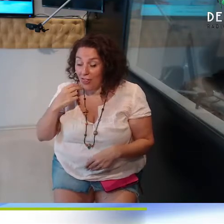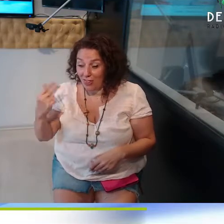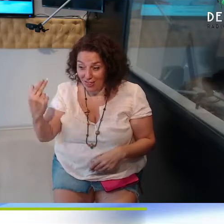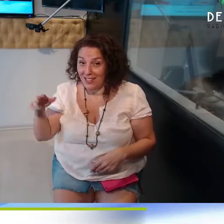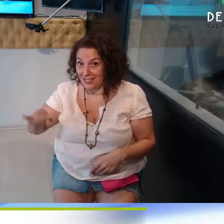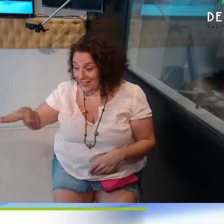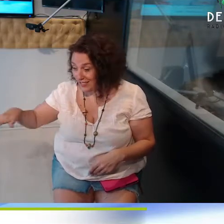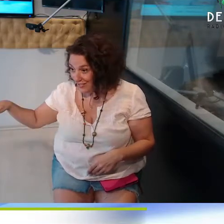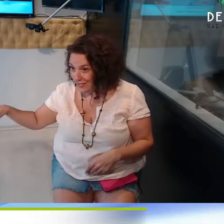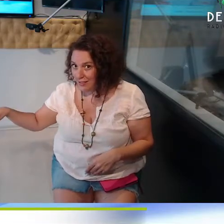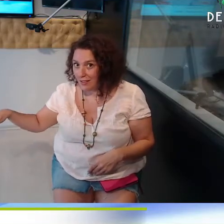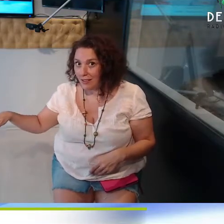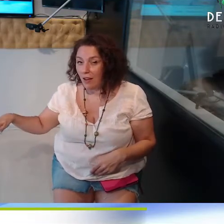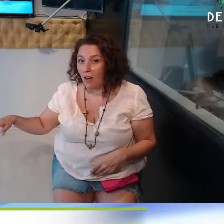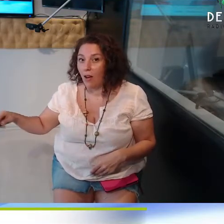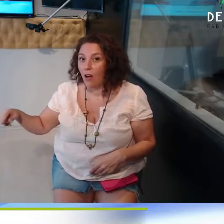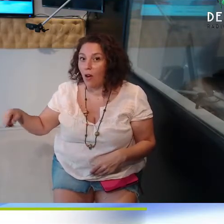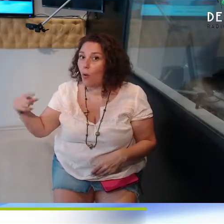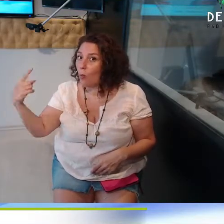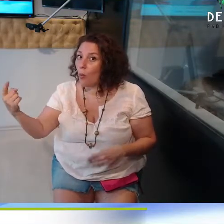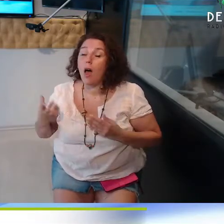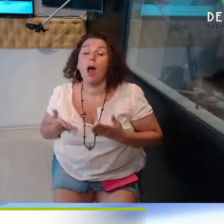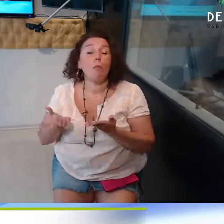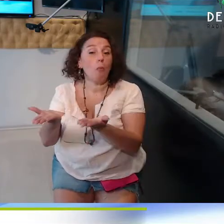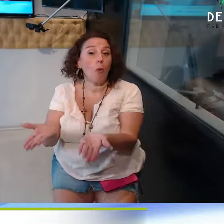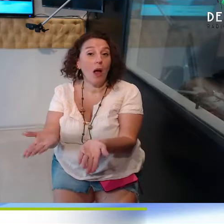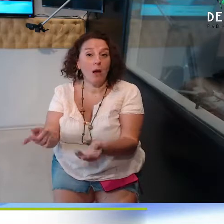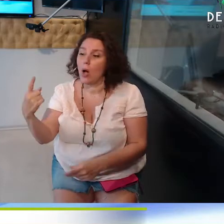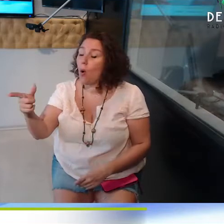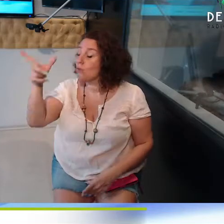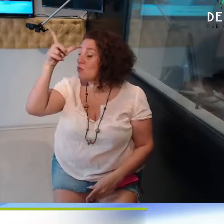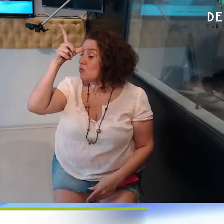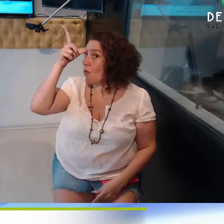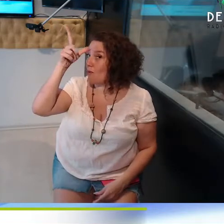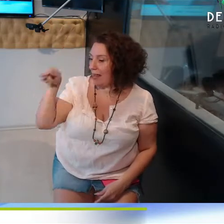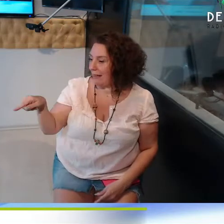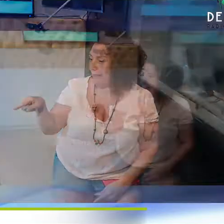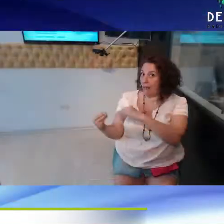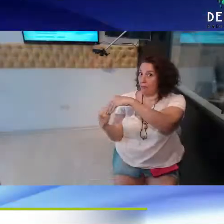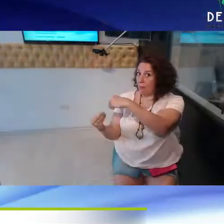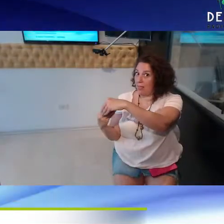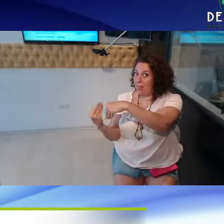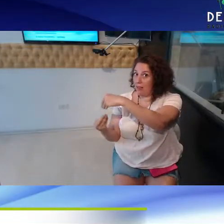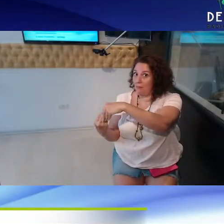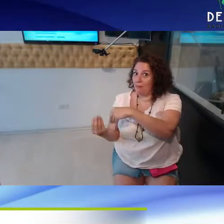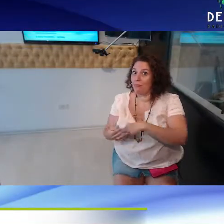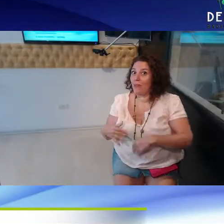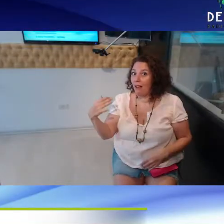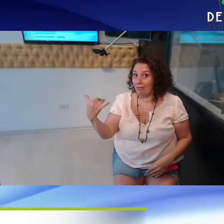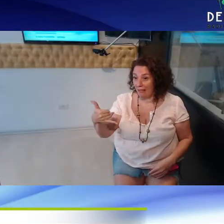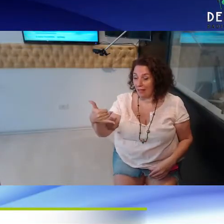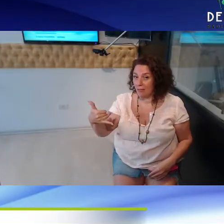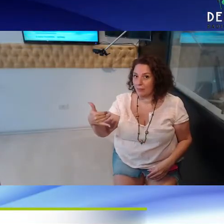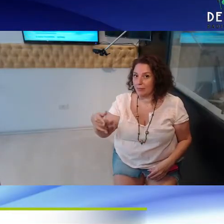llaves, una mucama y un chofer. ¿Qué tiene ama de Bueno, y en el